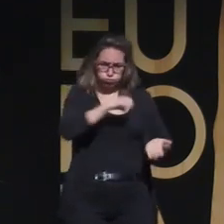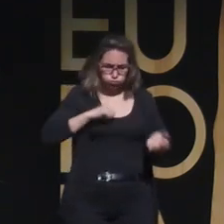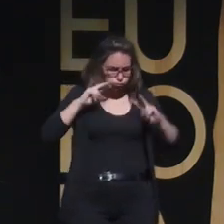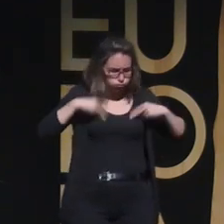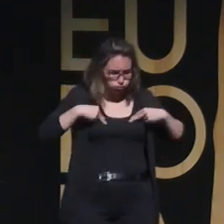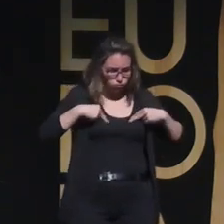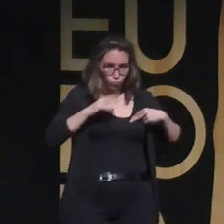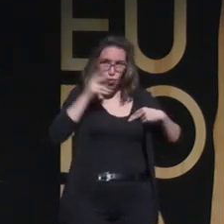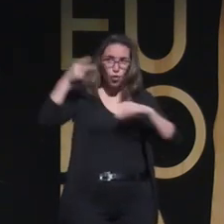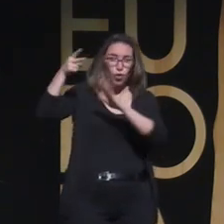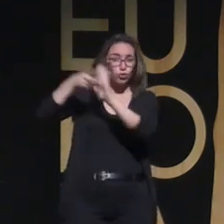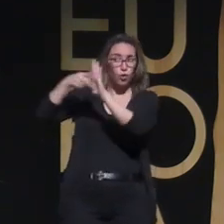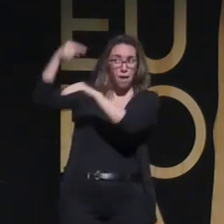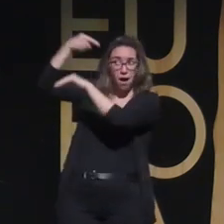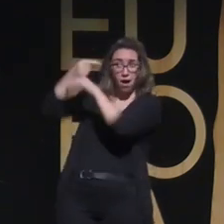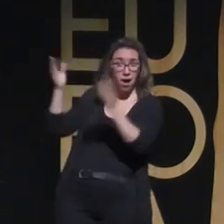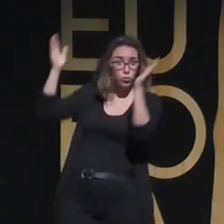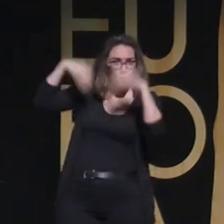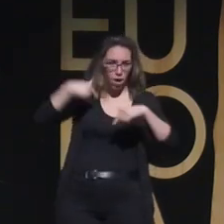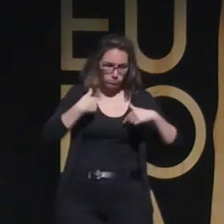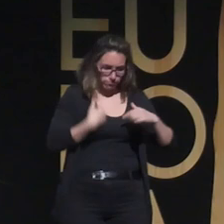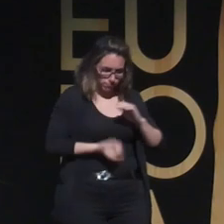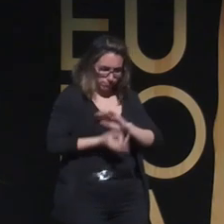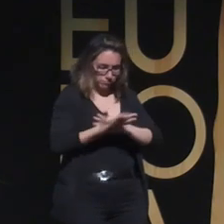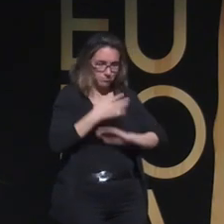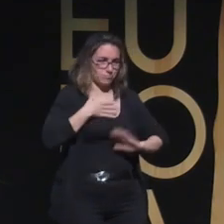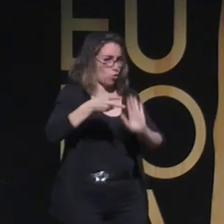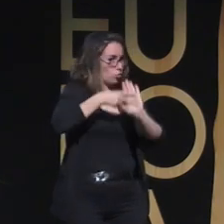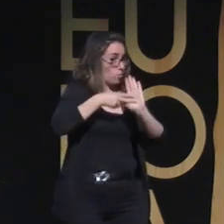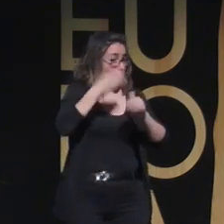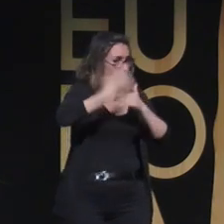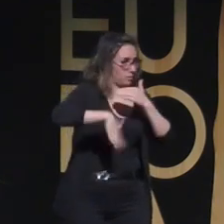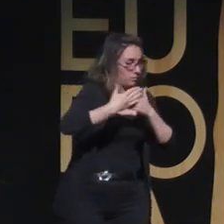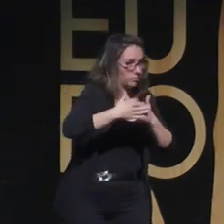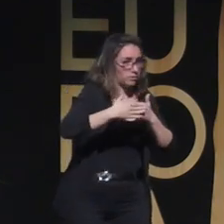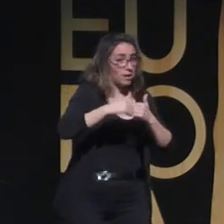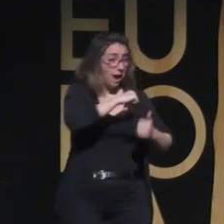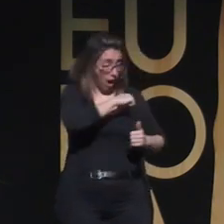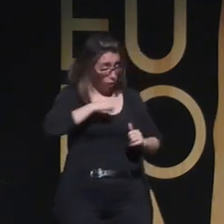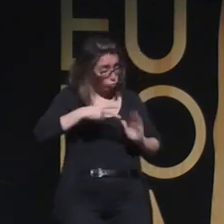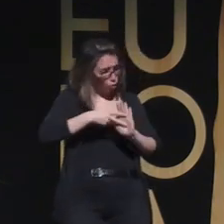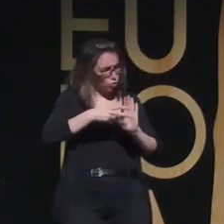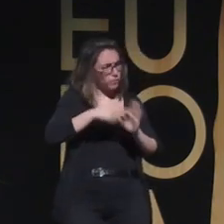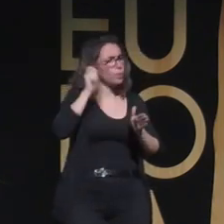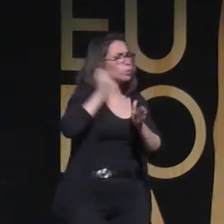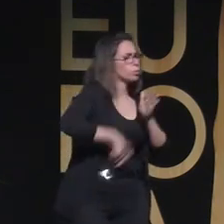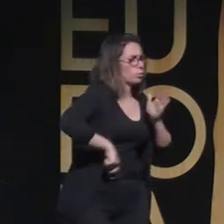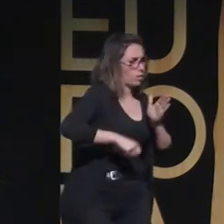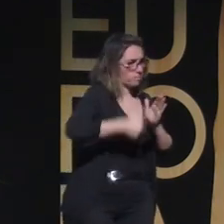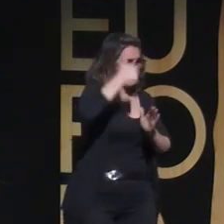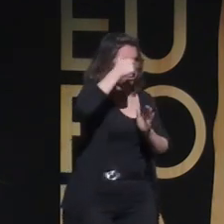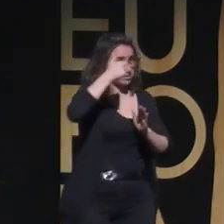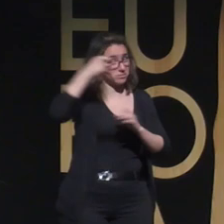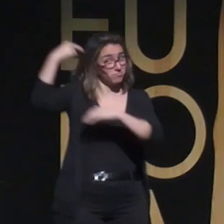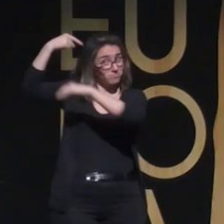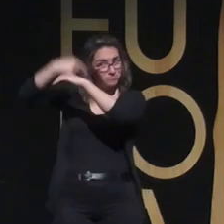ellos mismos, ¿no? Y han tenido que buscar sus límites. Y la autonorma es mucho más tirana que la heteronorma. Cuando